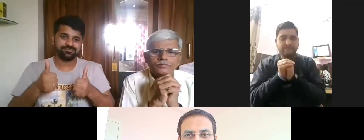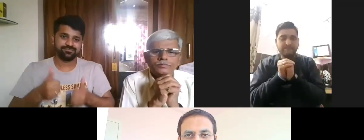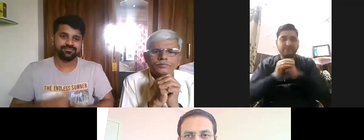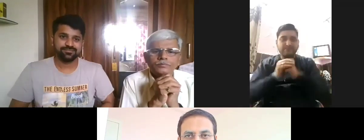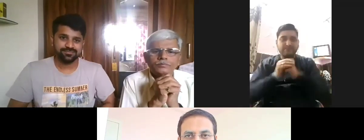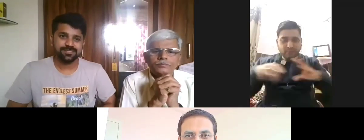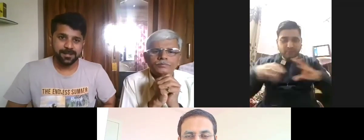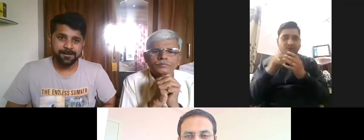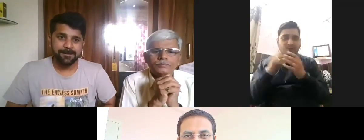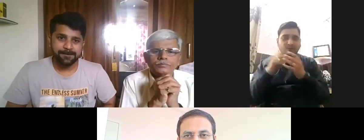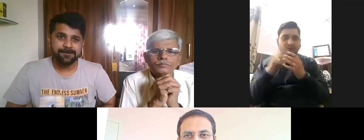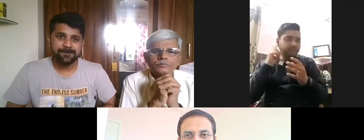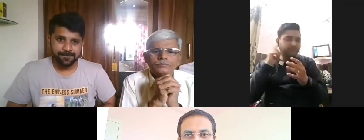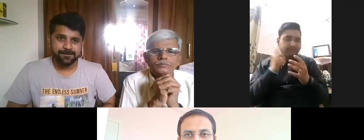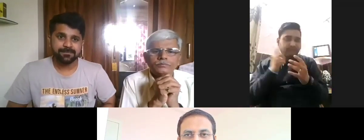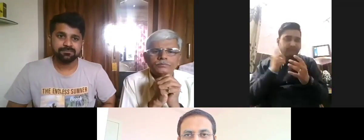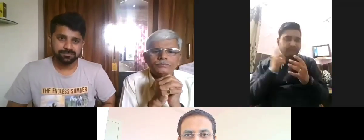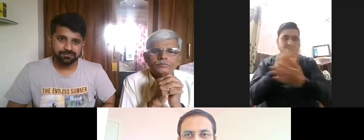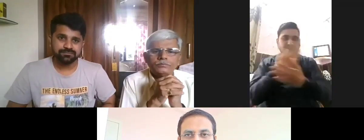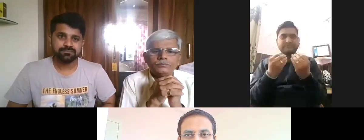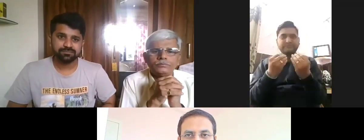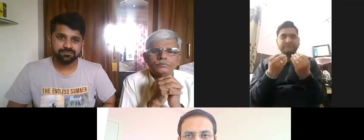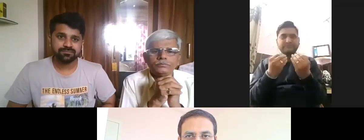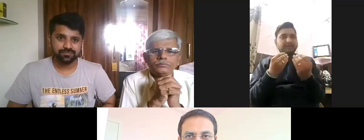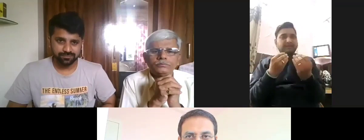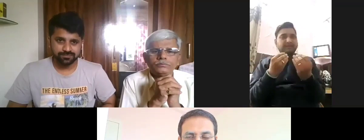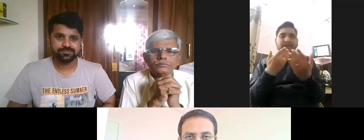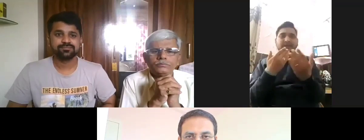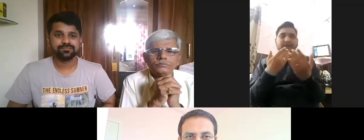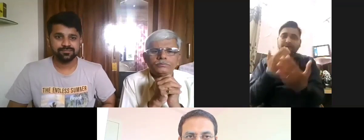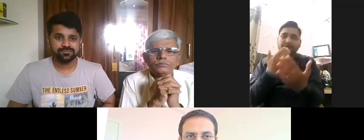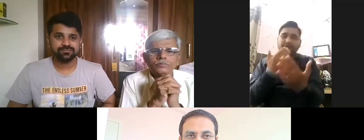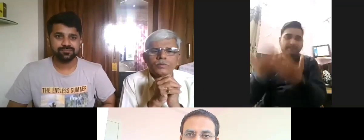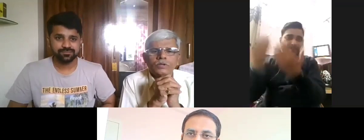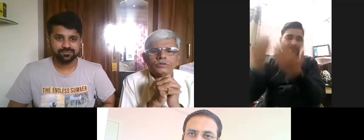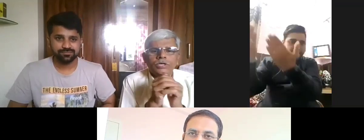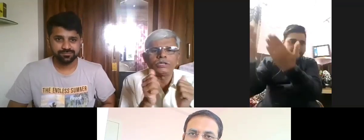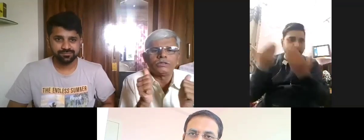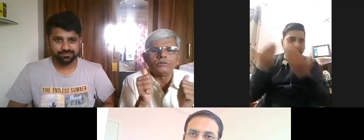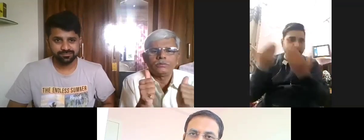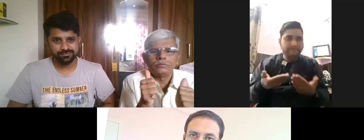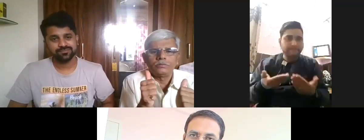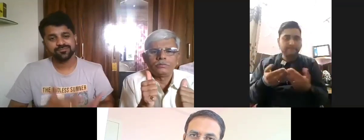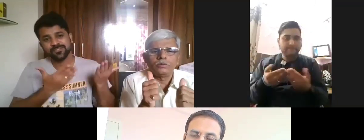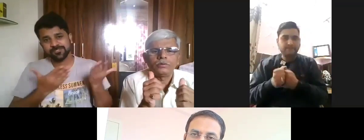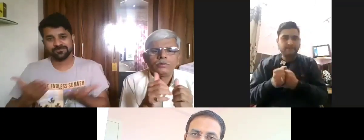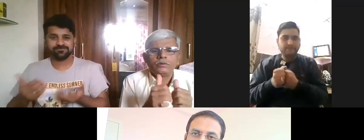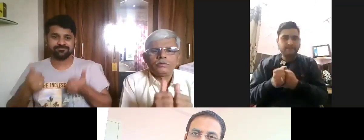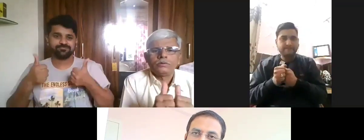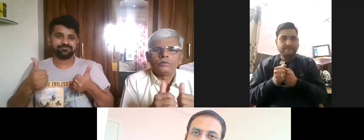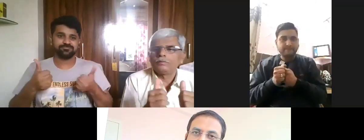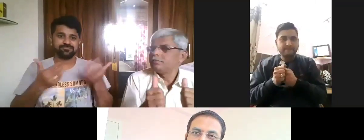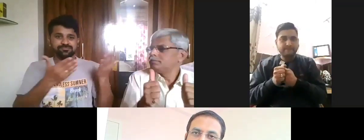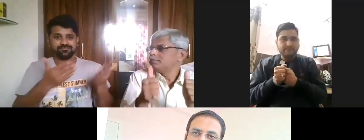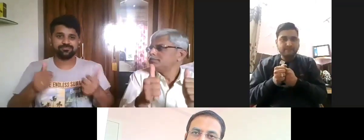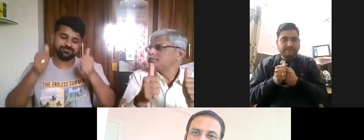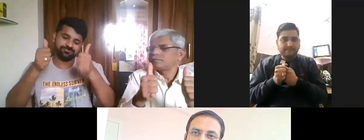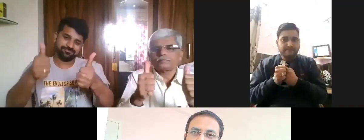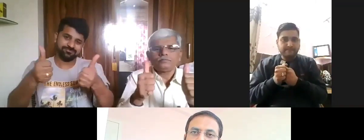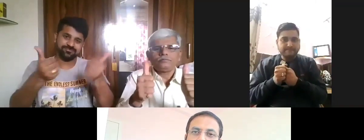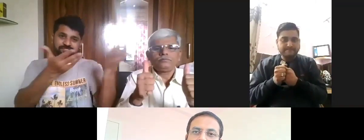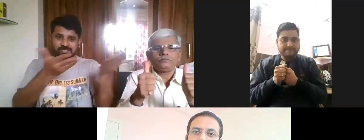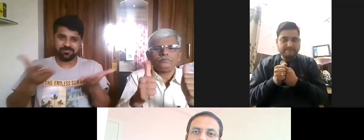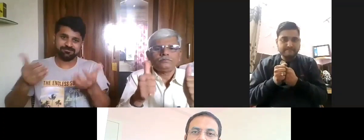पूरी शुभकामनाएं हैं कि इंटरनेशनल ओलंपिक्स में चेतन जरूरी भारतवर्ष का